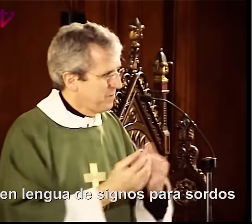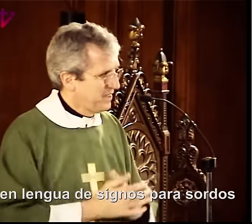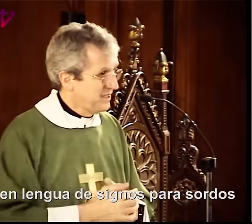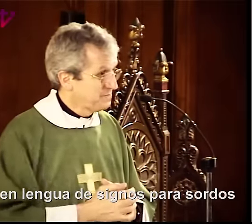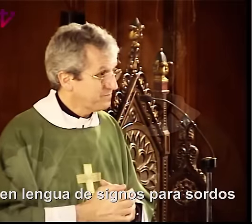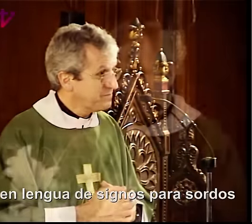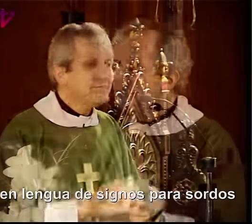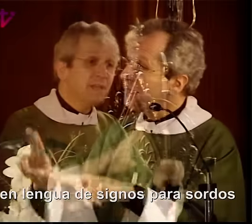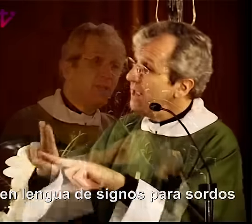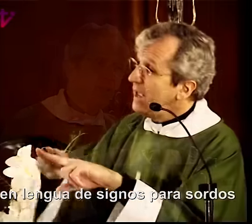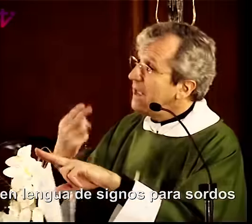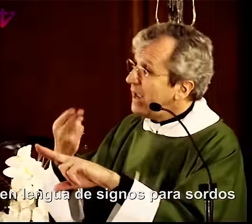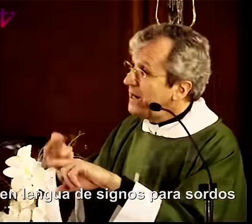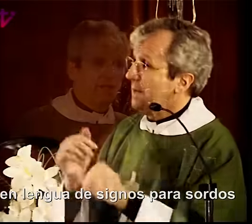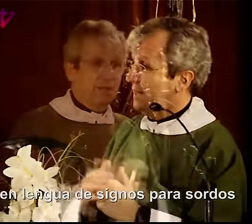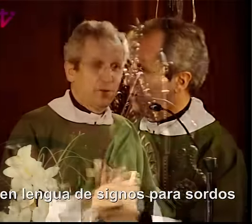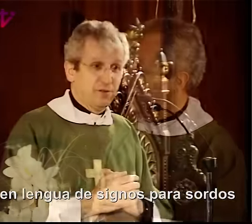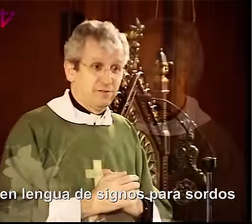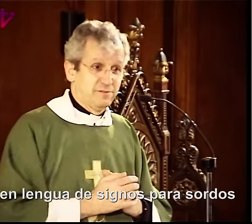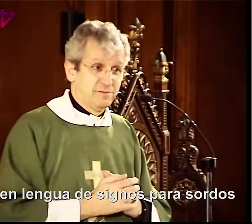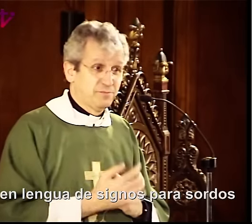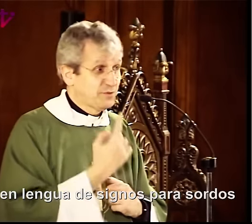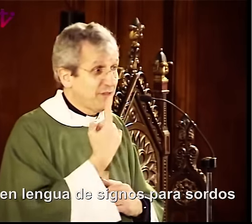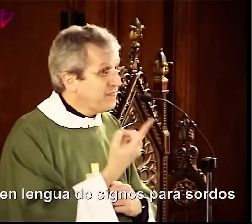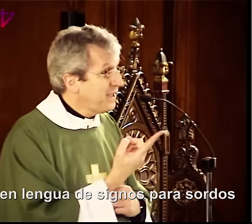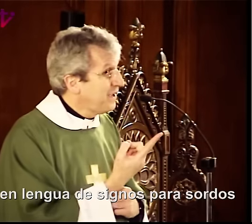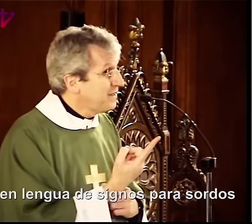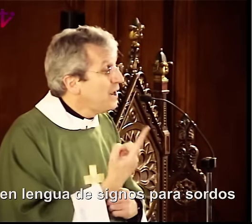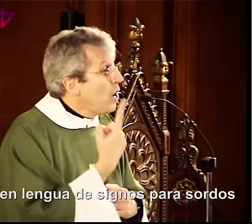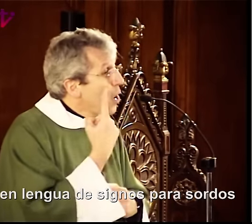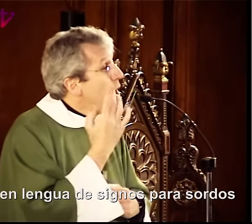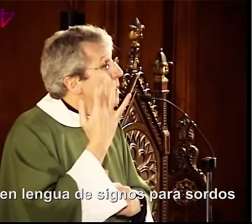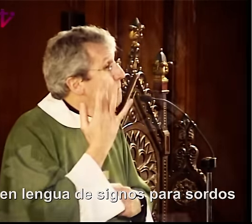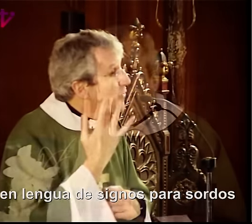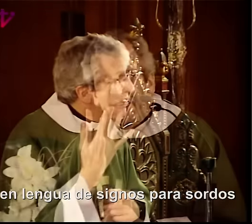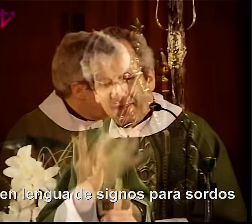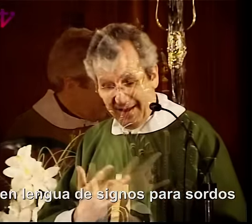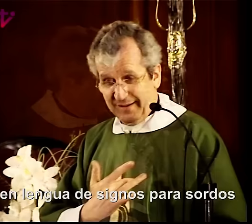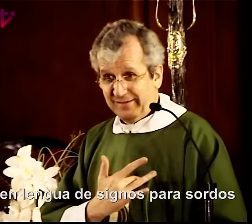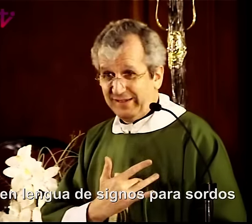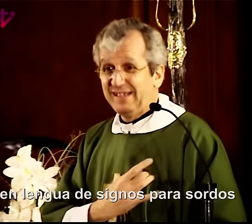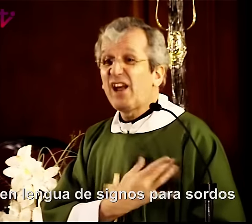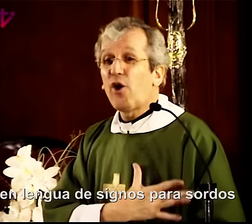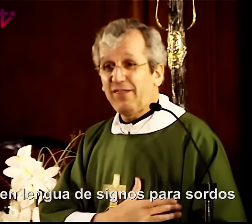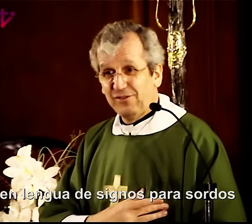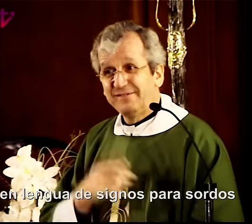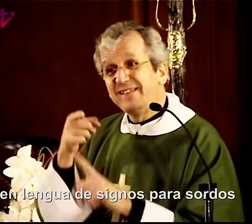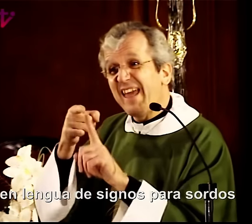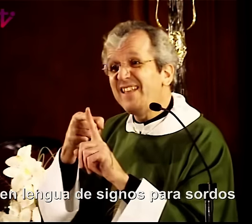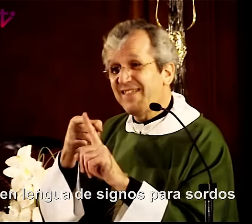convivencia. En el matrimonio, pues lo dice, es decir, pureza de corazón, de